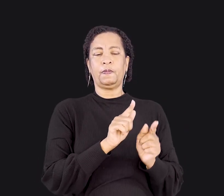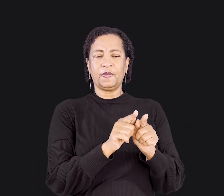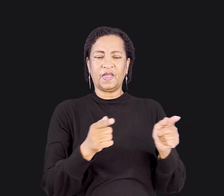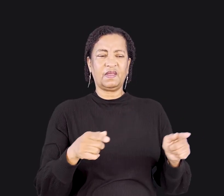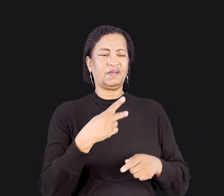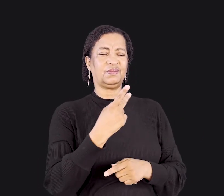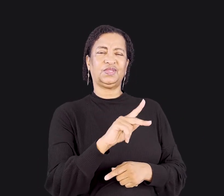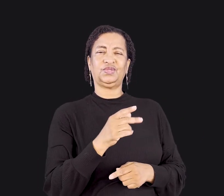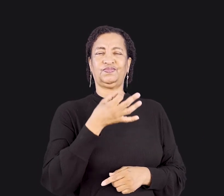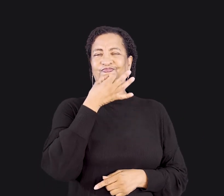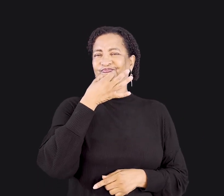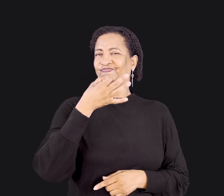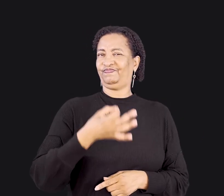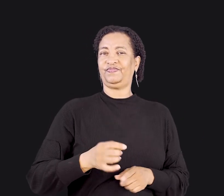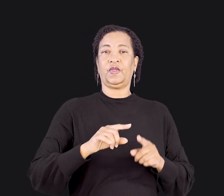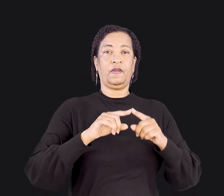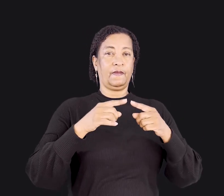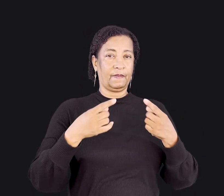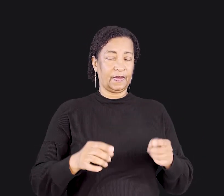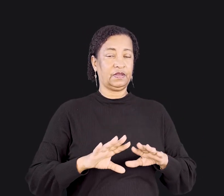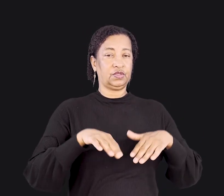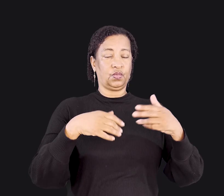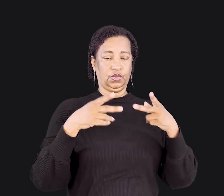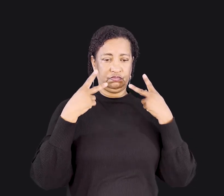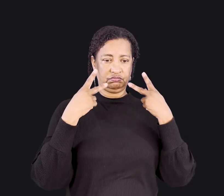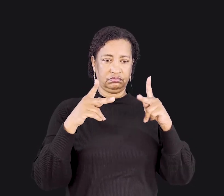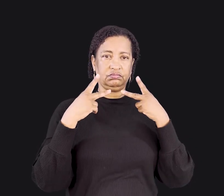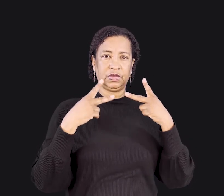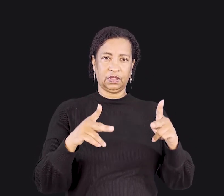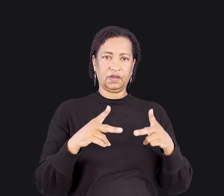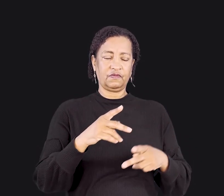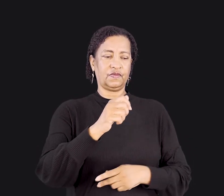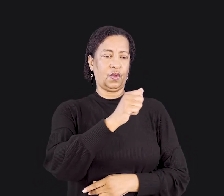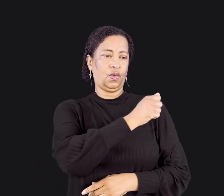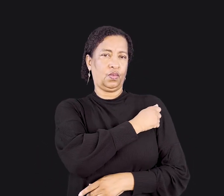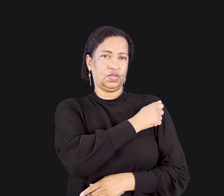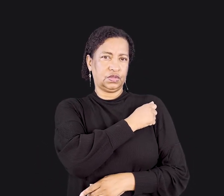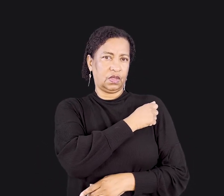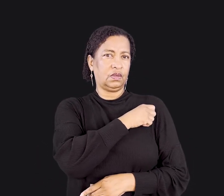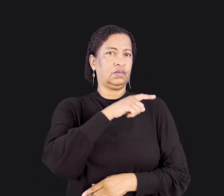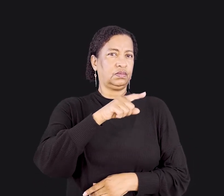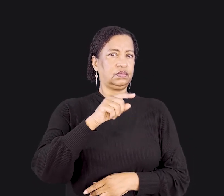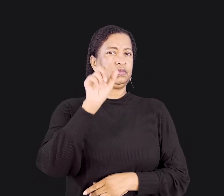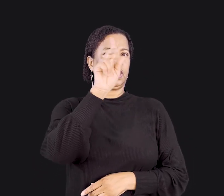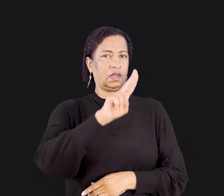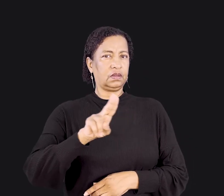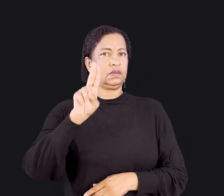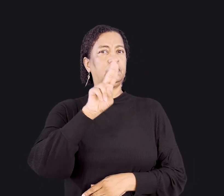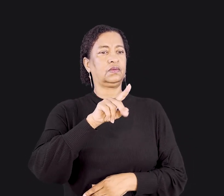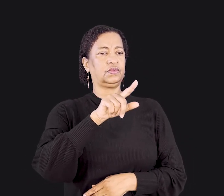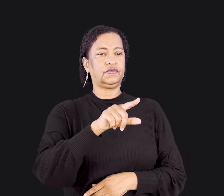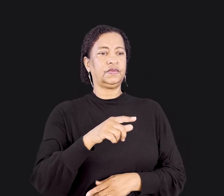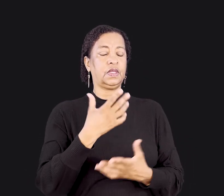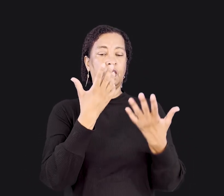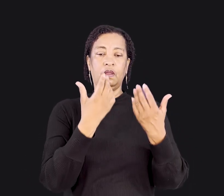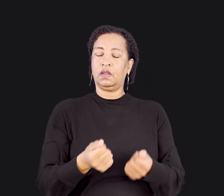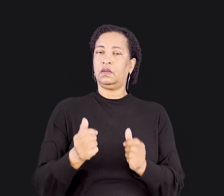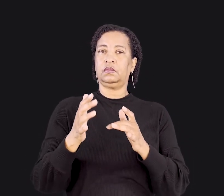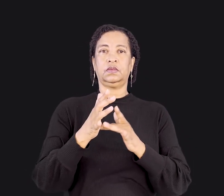gramática era terrível, mas mesmo assim, quando pregava, os estudantes da Universidade de Oxford se convertiam.